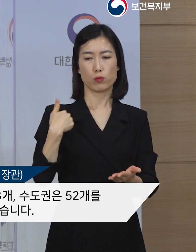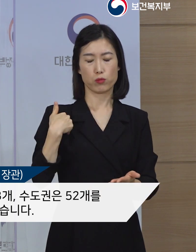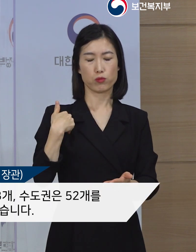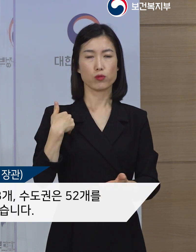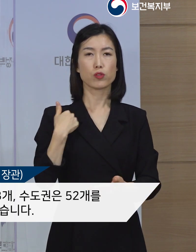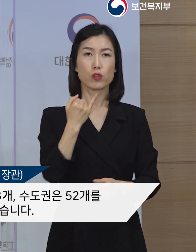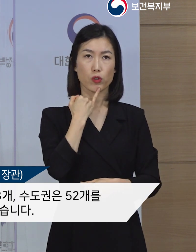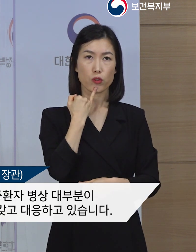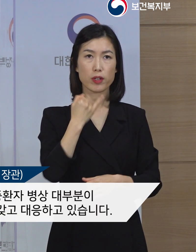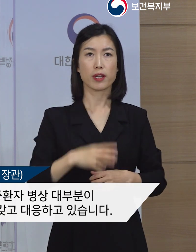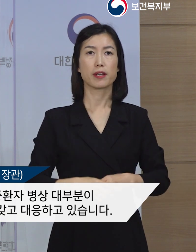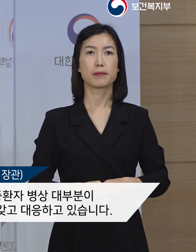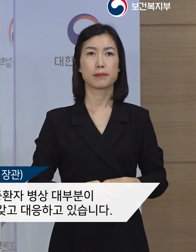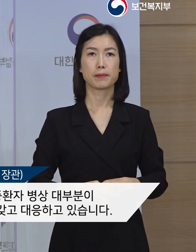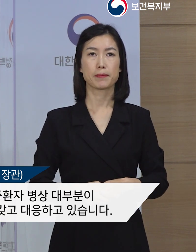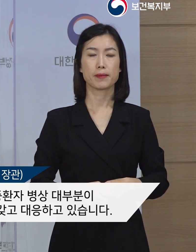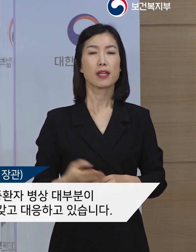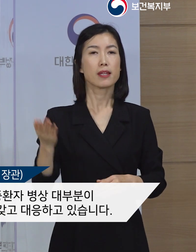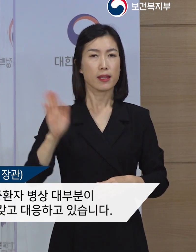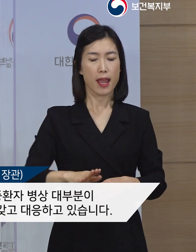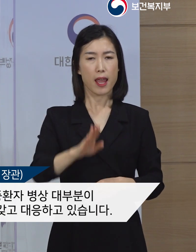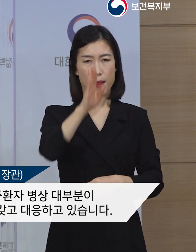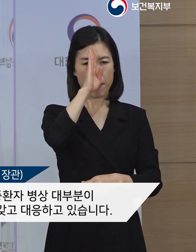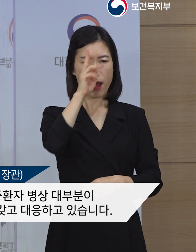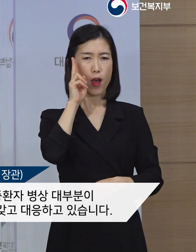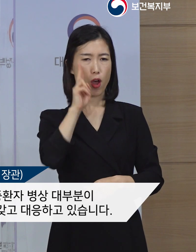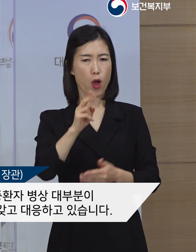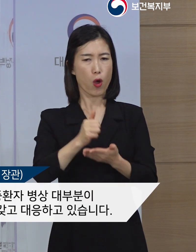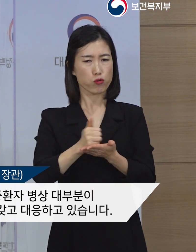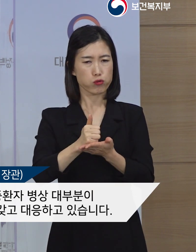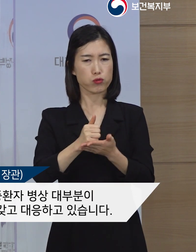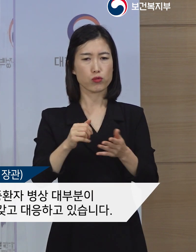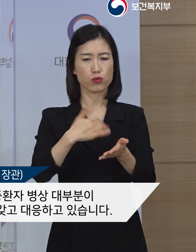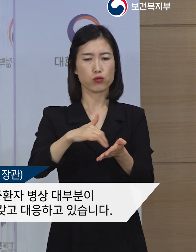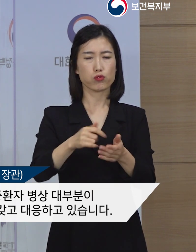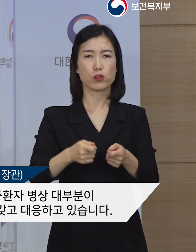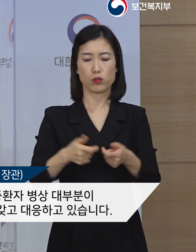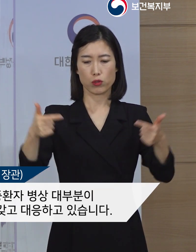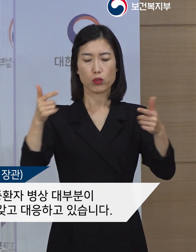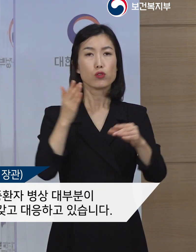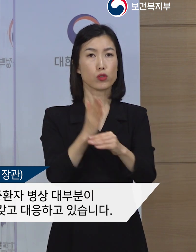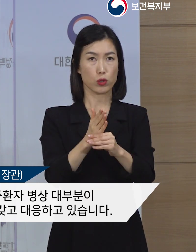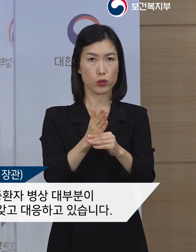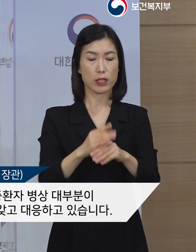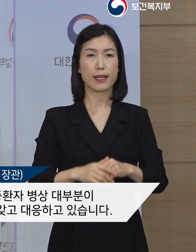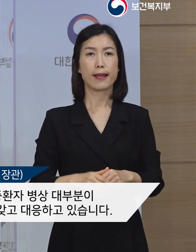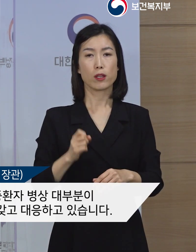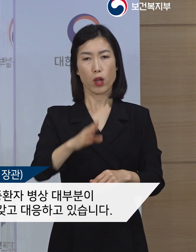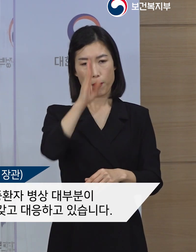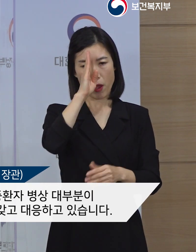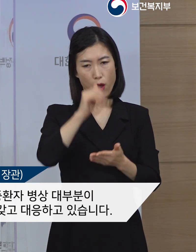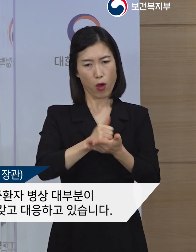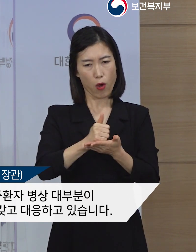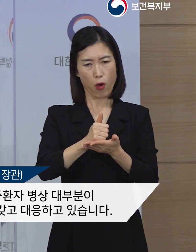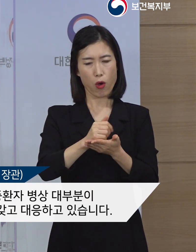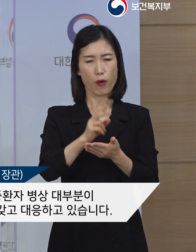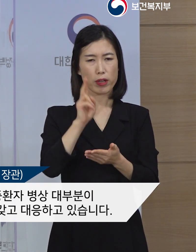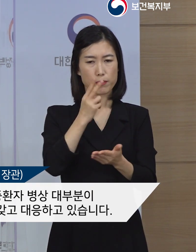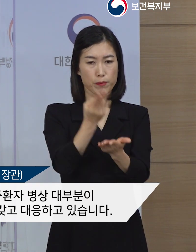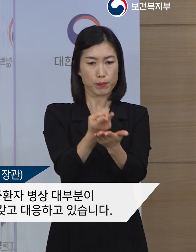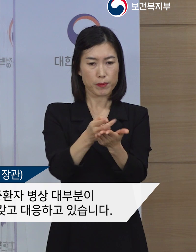여력이 있습니다. 그러나 위중증 환자가 계속 증가하고 있고 중환자 병상